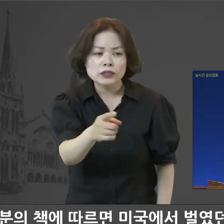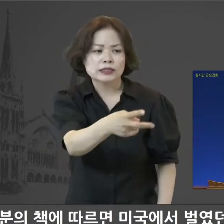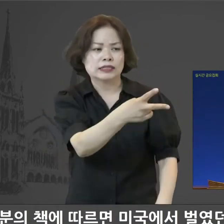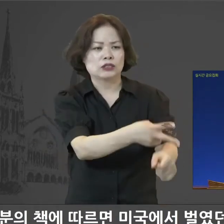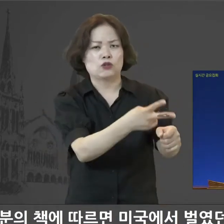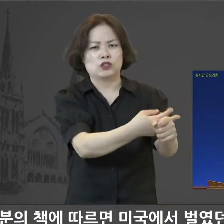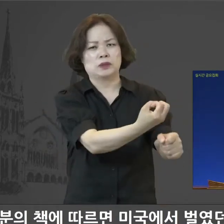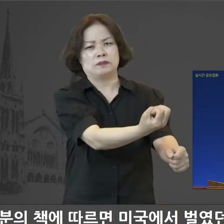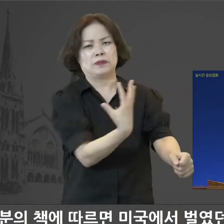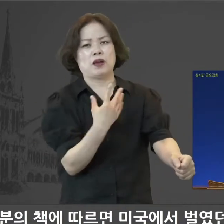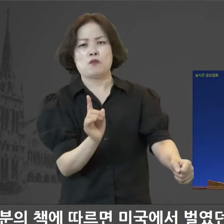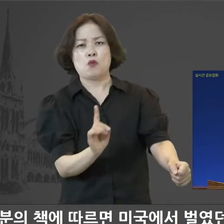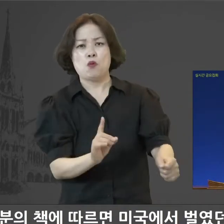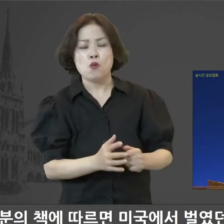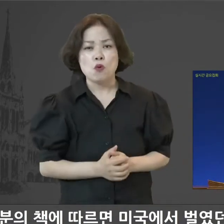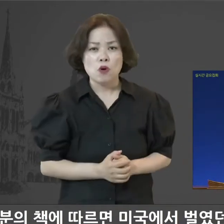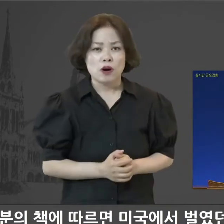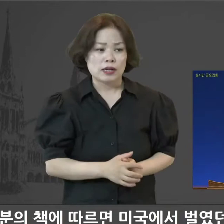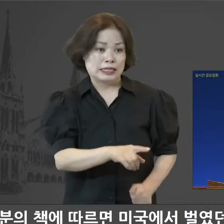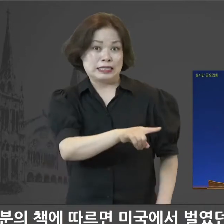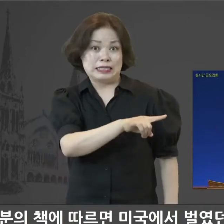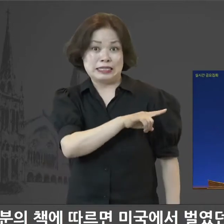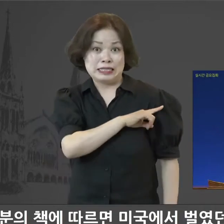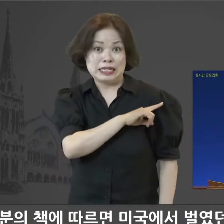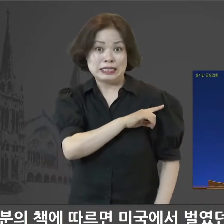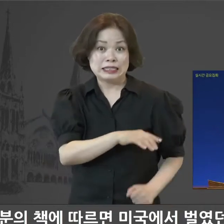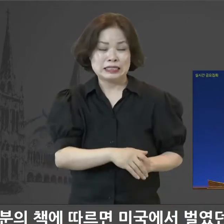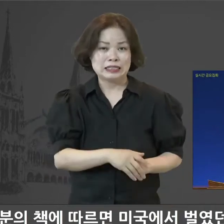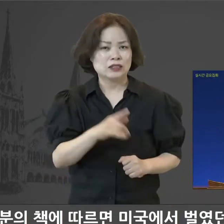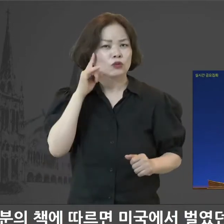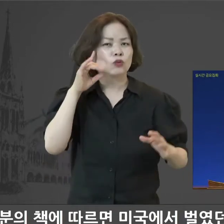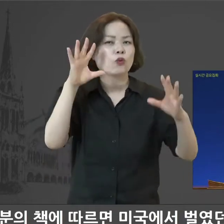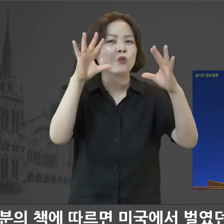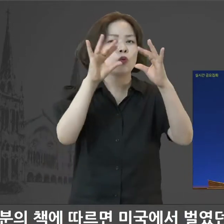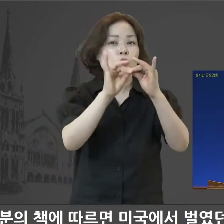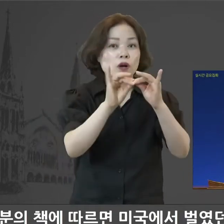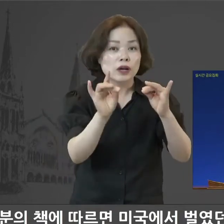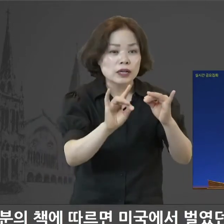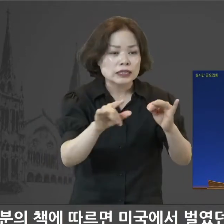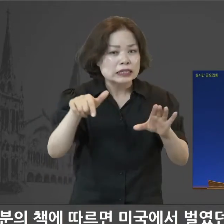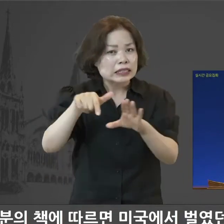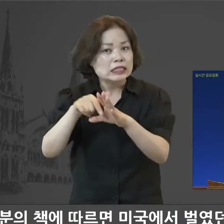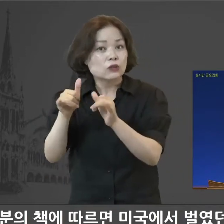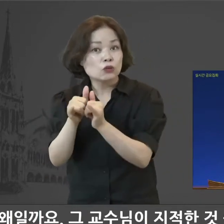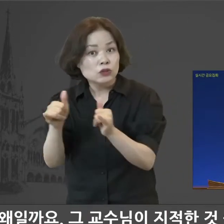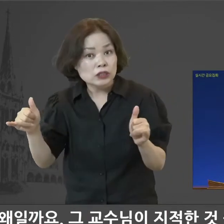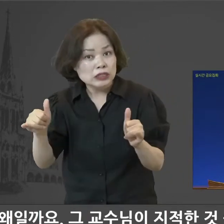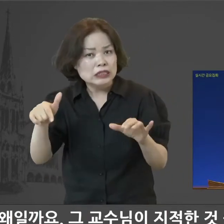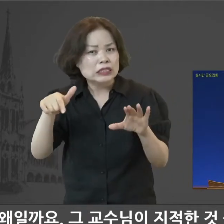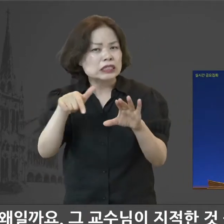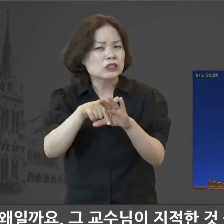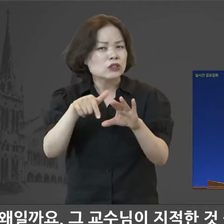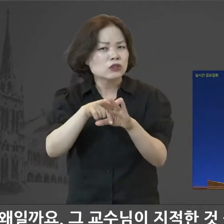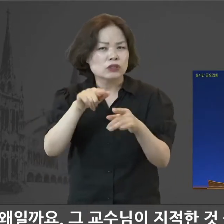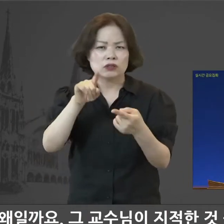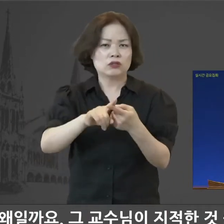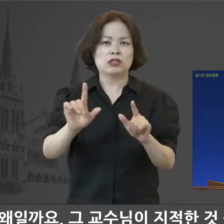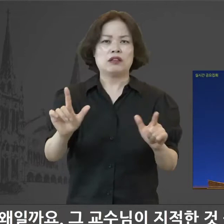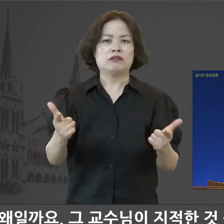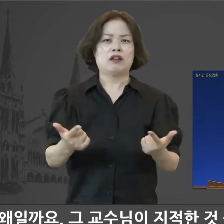교수님이 지적한 것 중에 가장 제가 지금 공감하는 얘기가 뭐냐면 기독교인이 기독교적이지